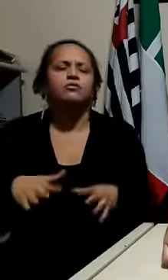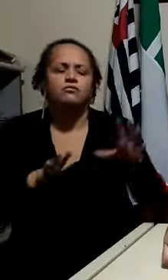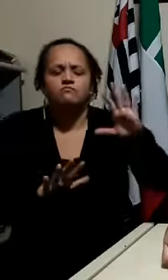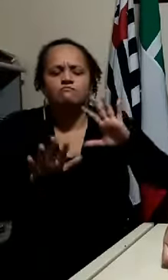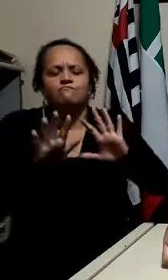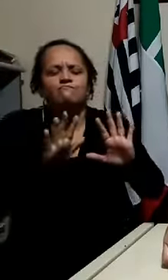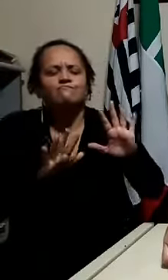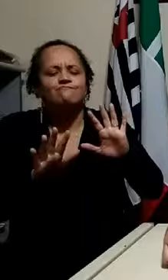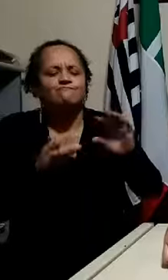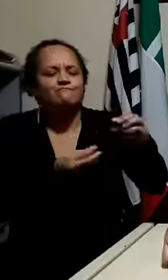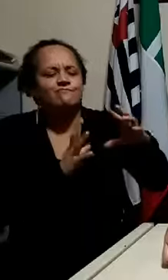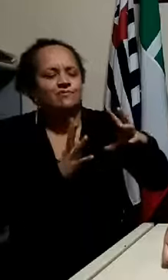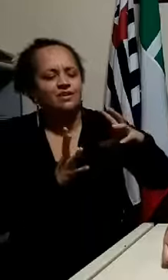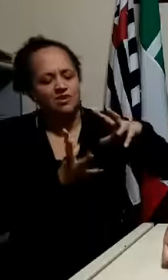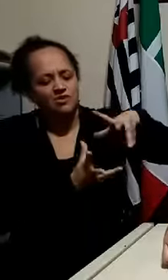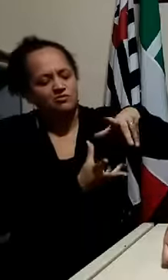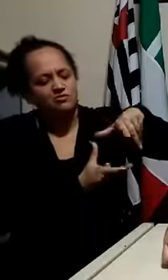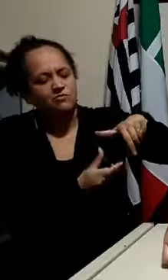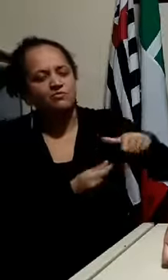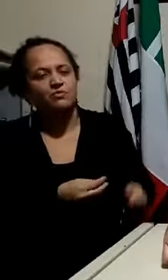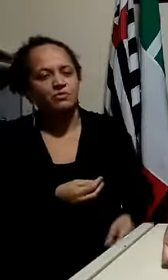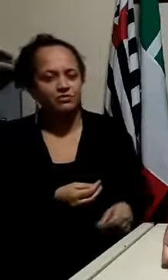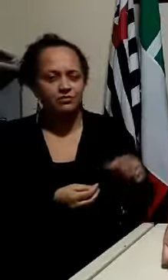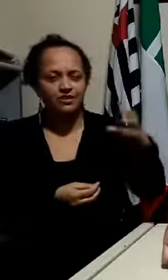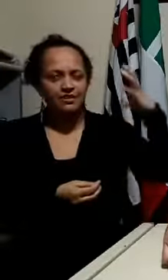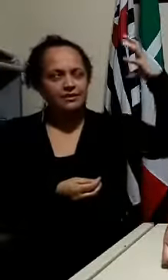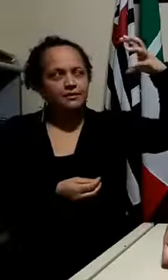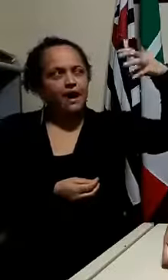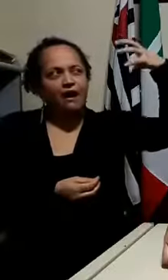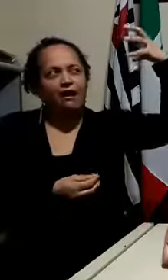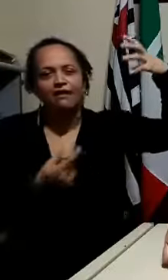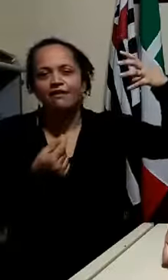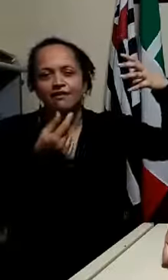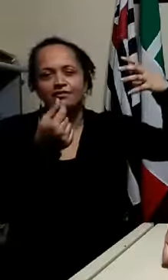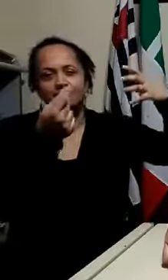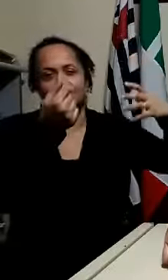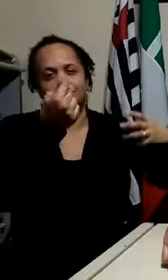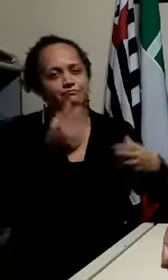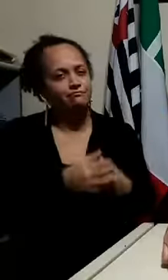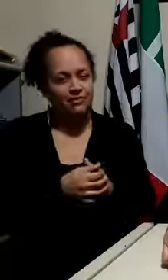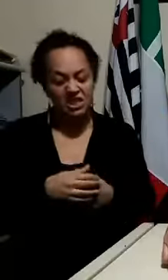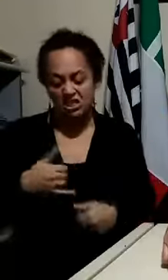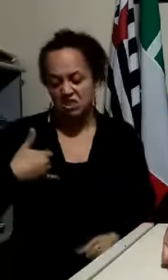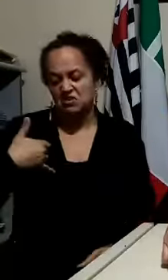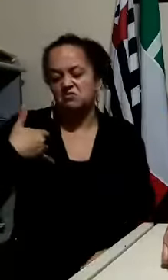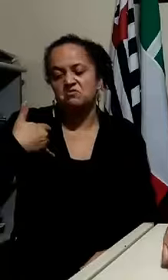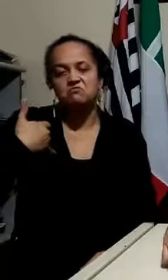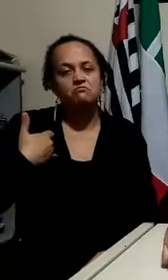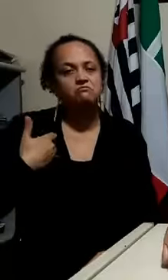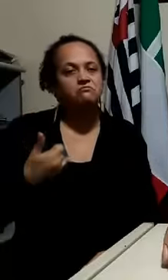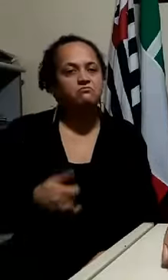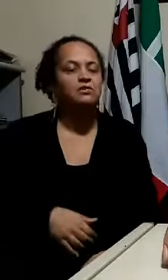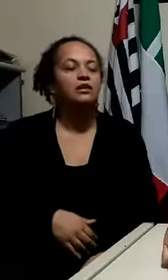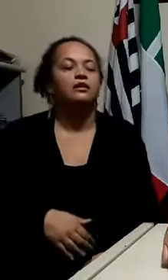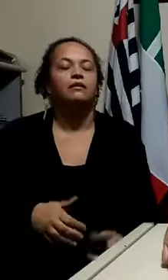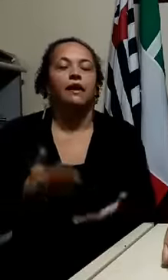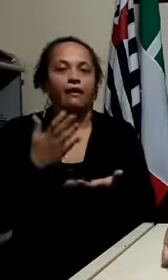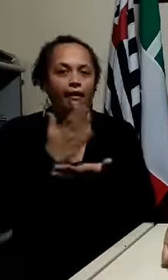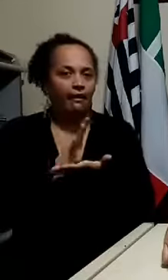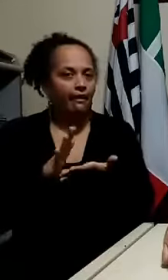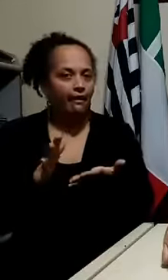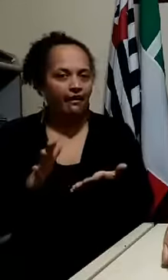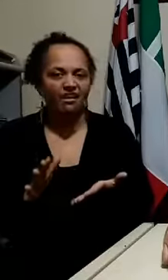pelo dinheiro e as demais ambições acaba sufocando a palavra no nosso coração. Por isso que o maior de